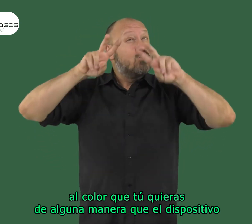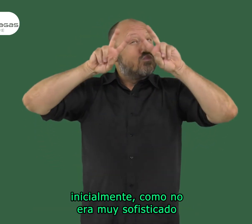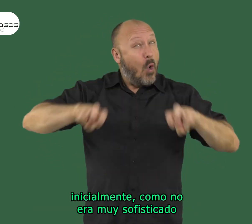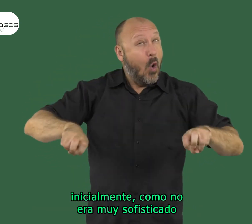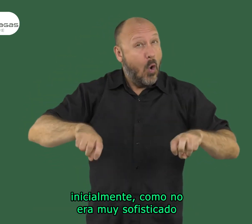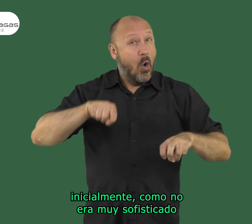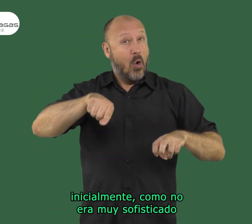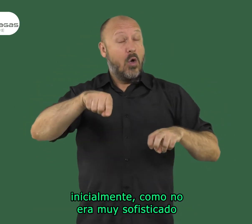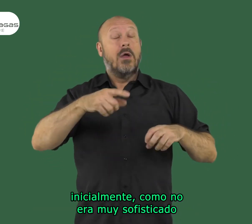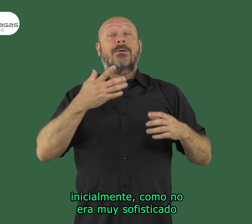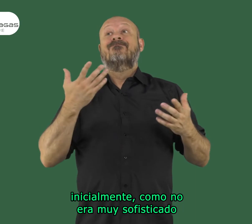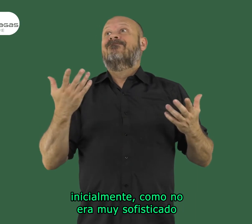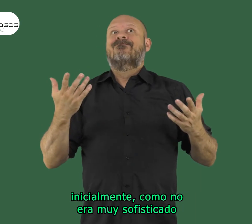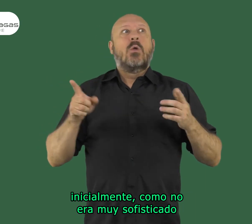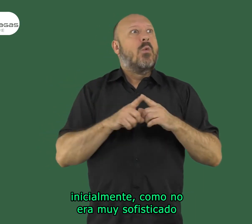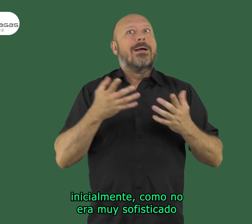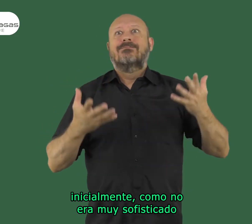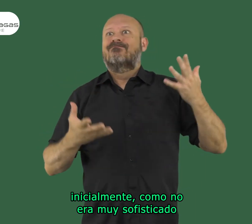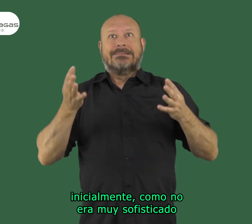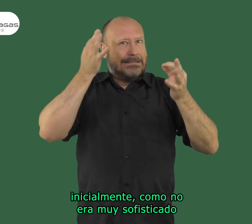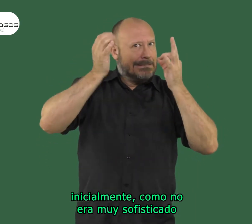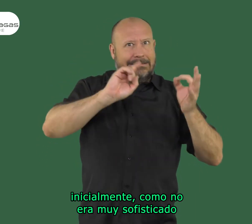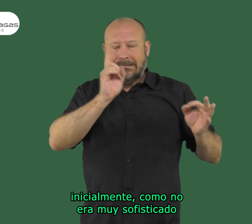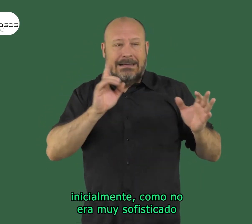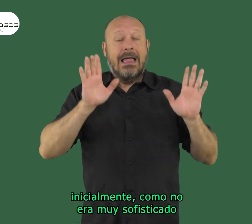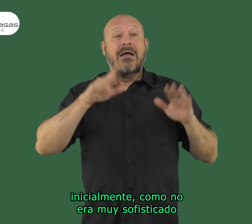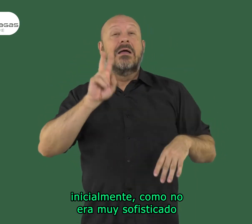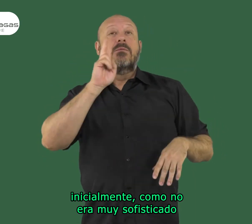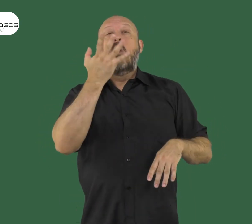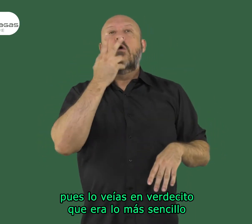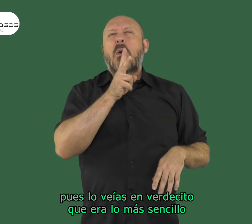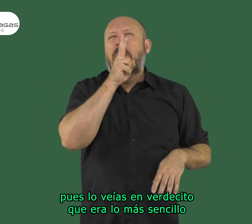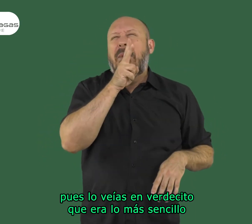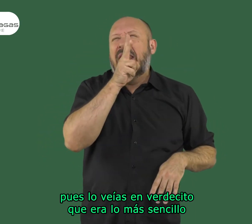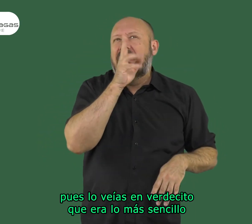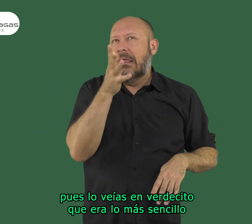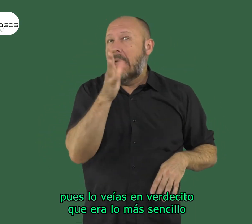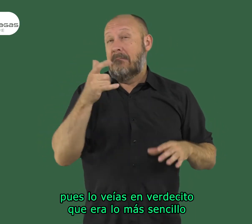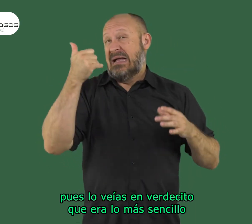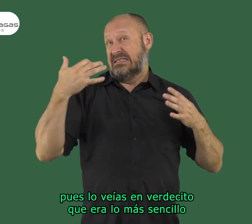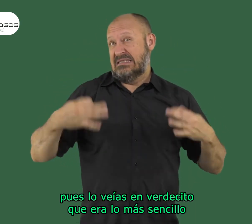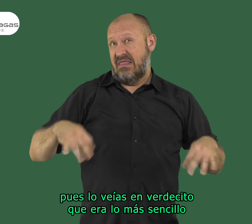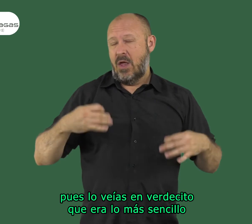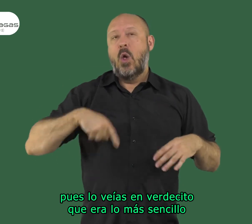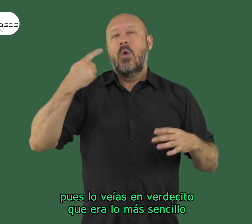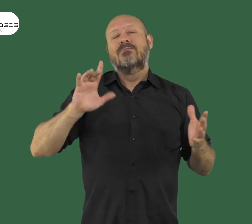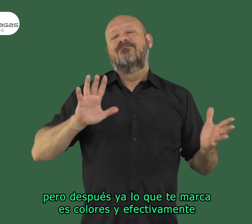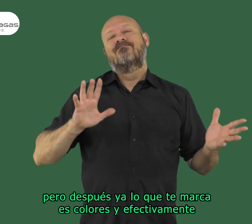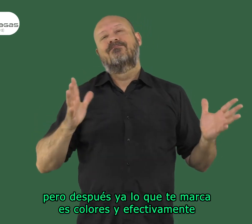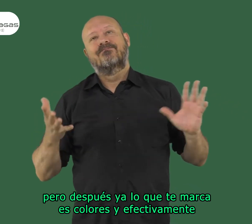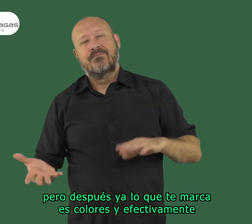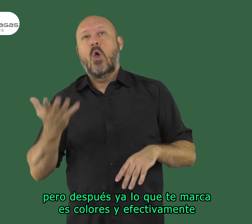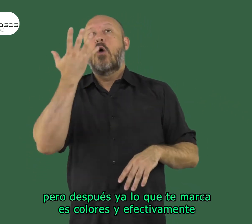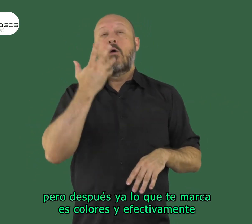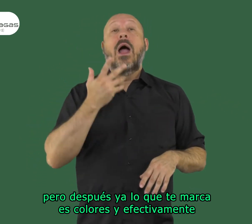dispositivo. Inicialmente, como no era muy sofisticado, pues lo veías en verdecito, que era lo más sencillo,